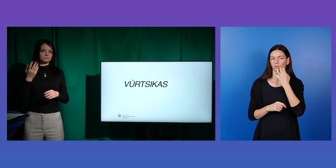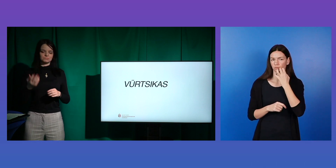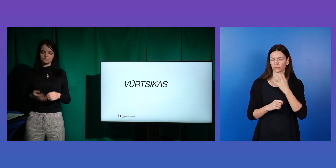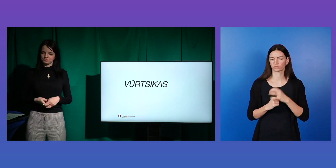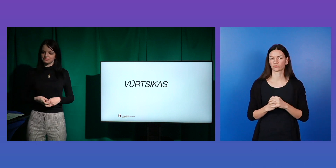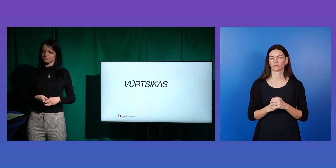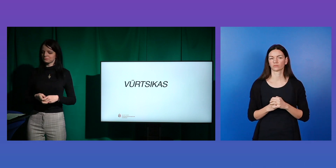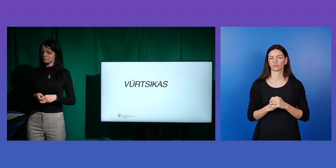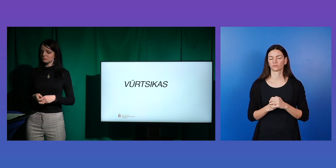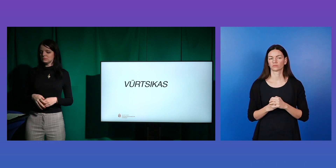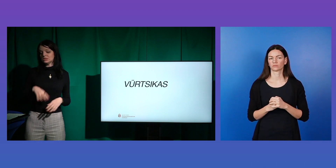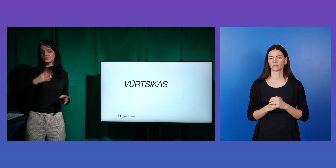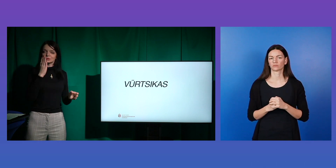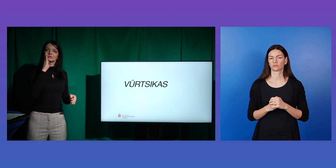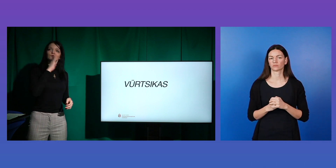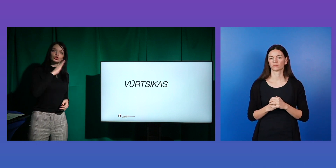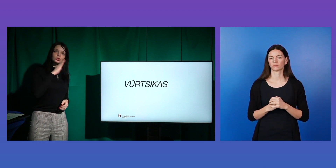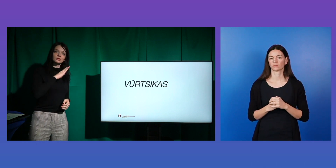sellist viipemärki.